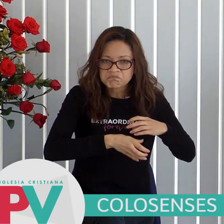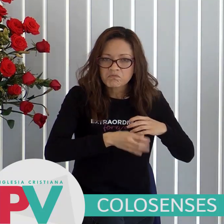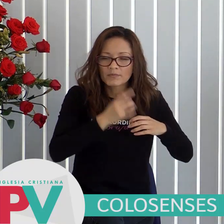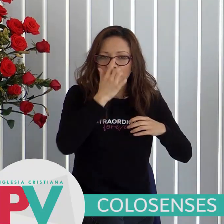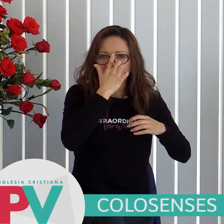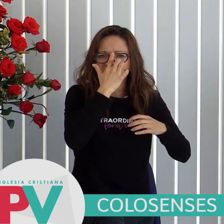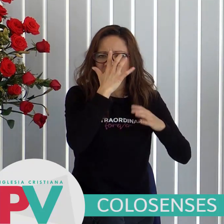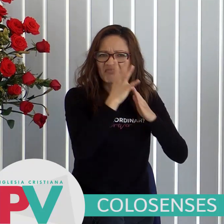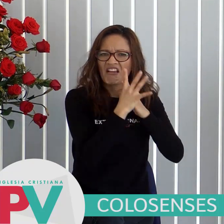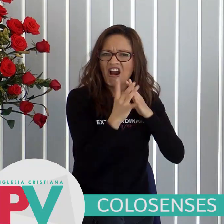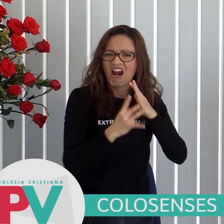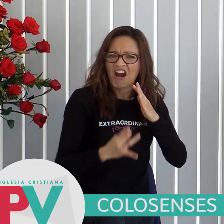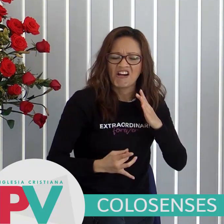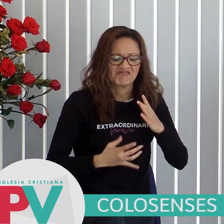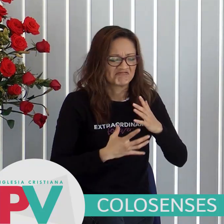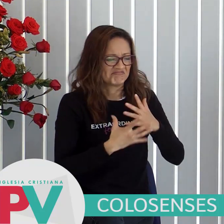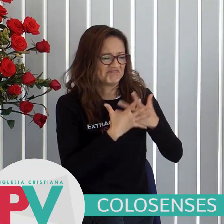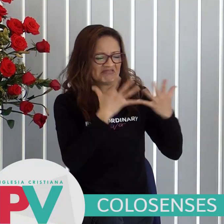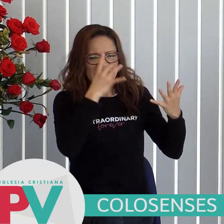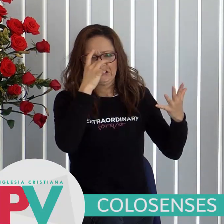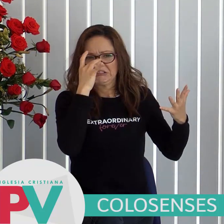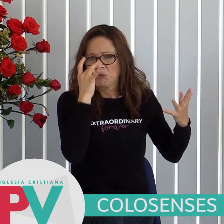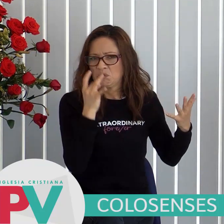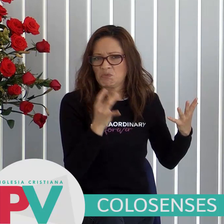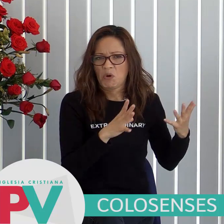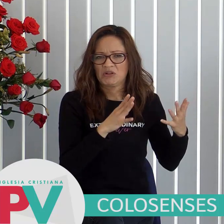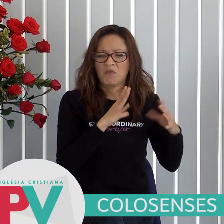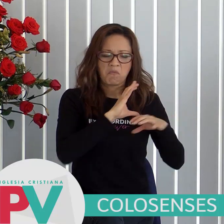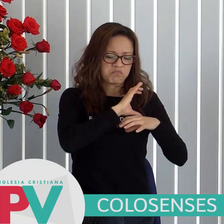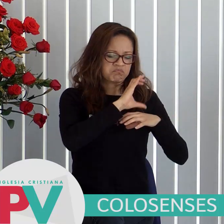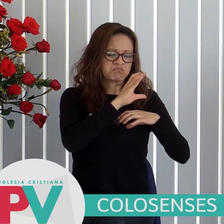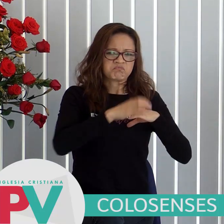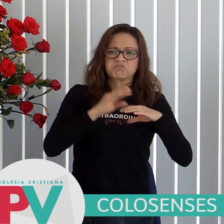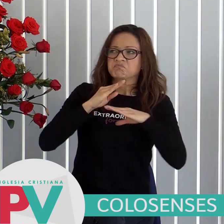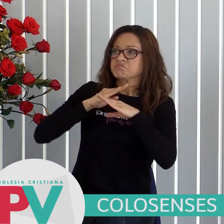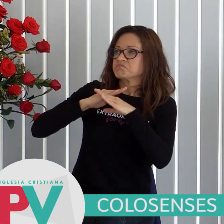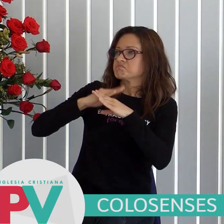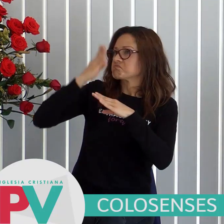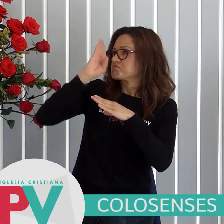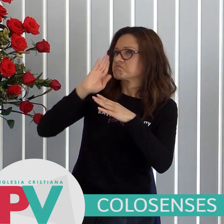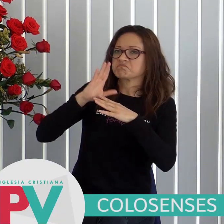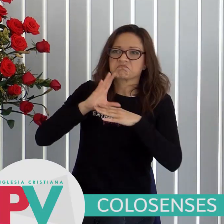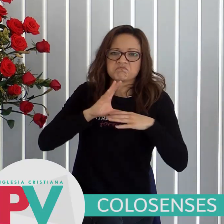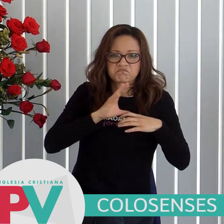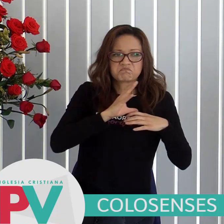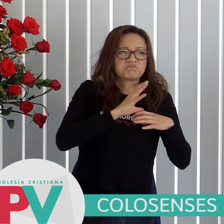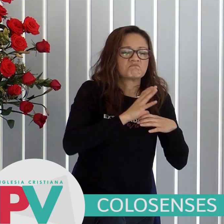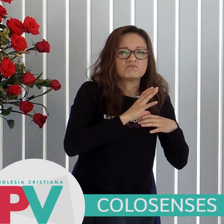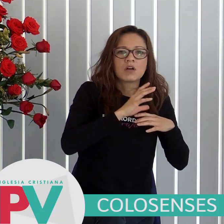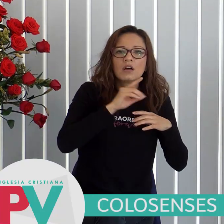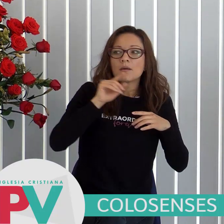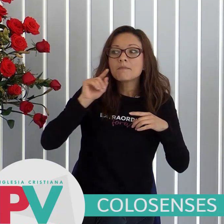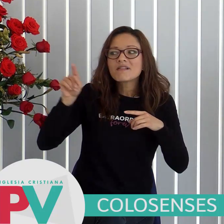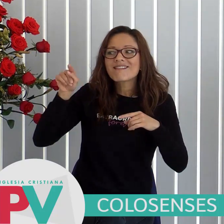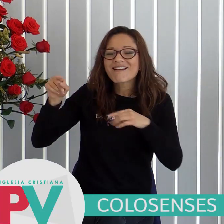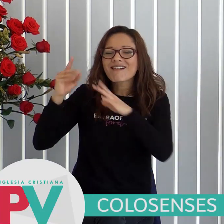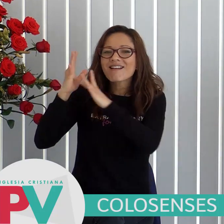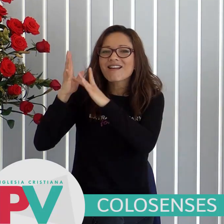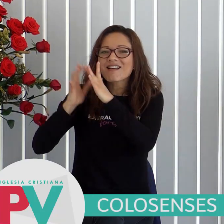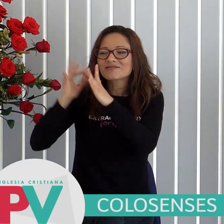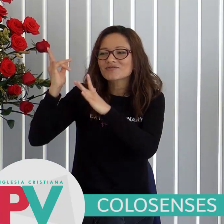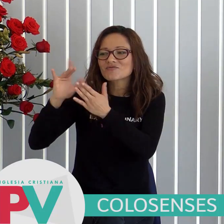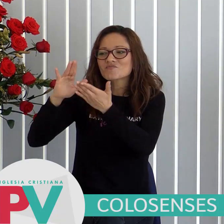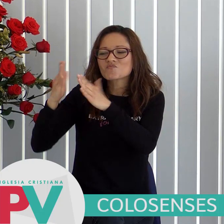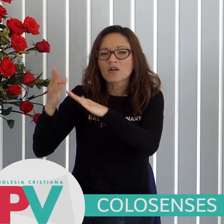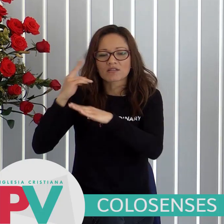todas las grosuras de inmundicia, el Señor, estando muerto en nuestros